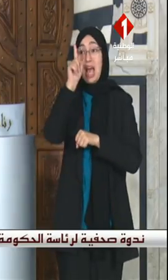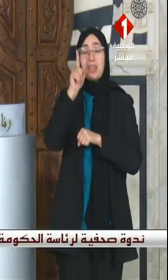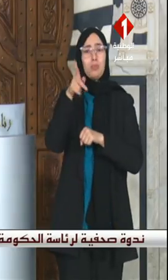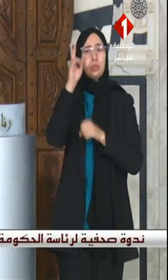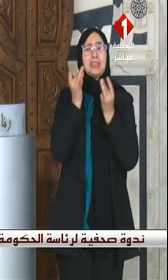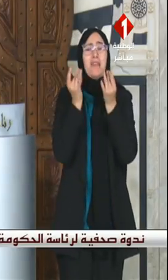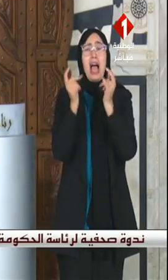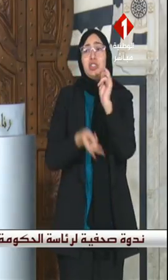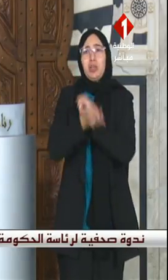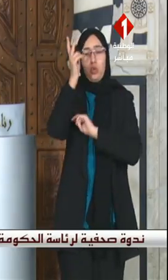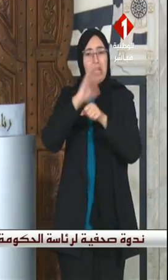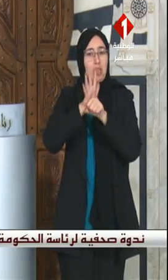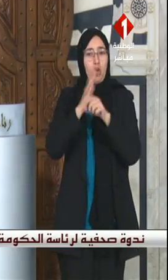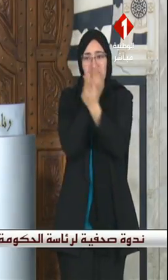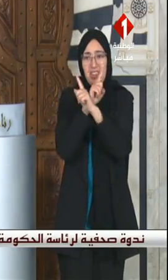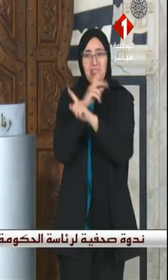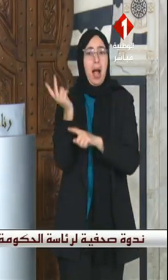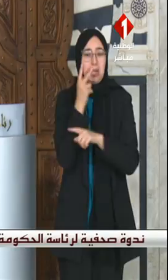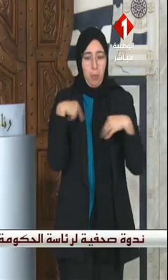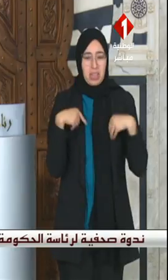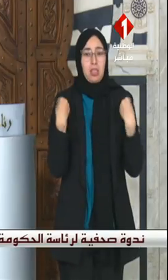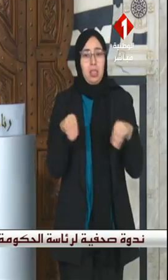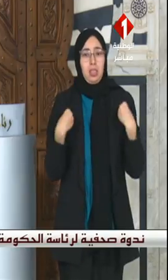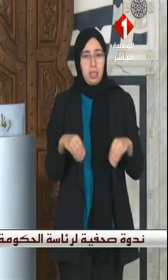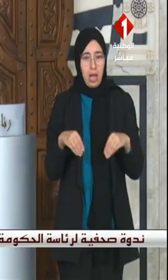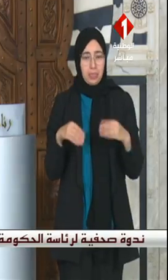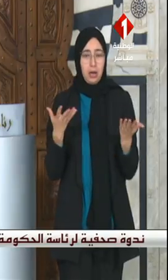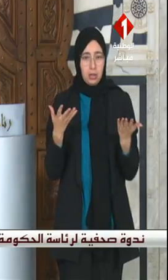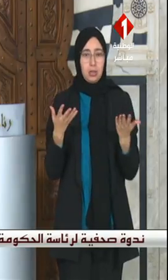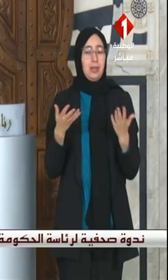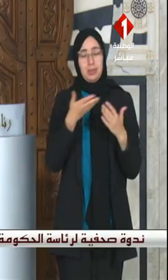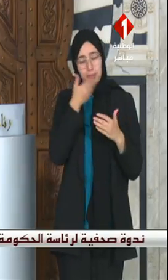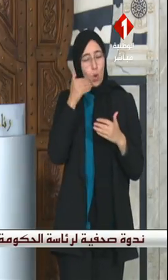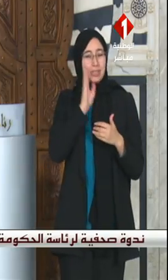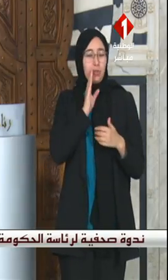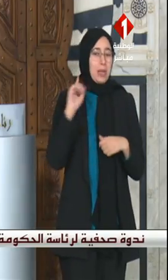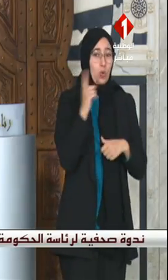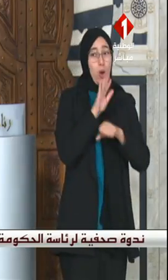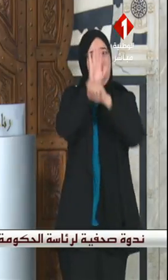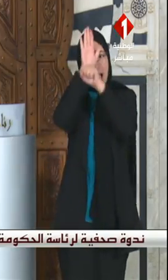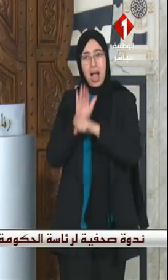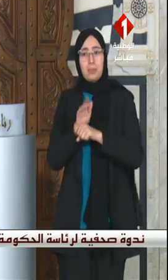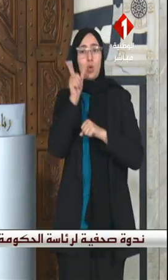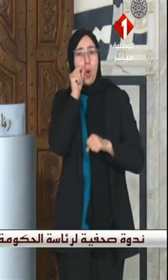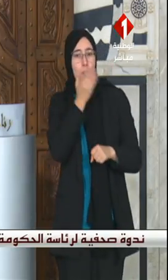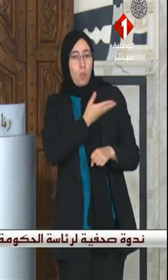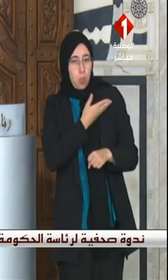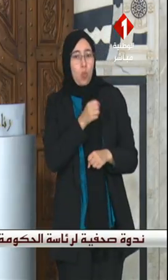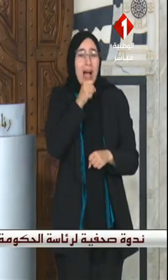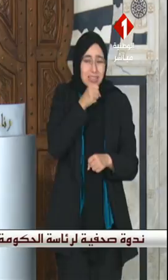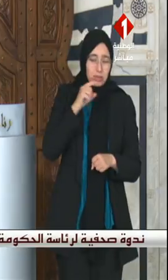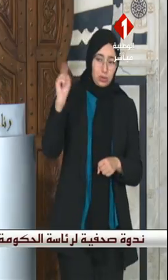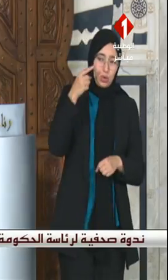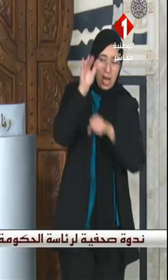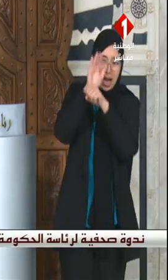عرضة للحالات الخطرة وأكثر عرضة للوفيات، إن نحاولوا باش نحافظوا عليها باتخاذ الإجراءات